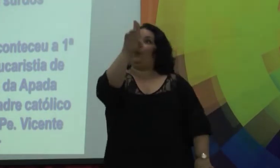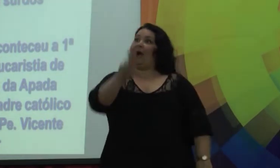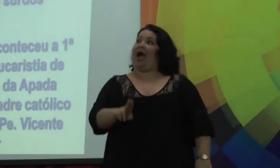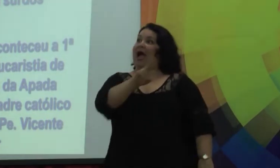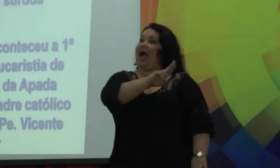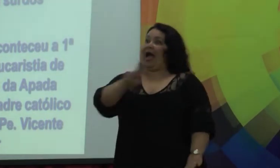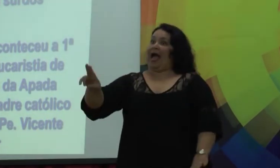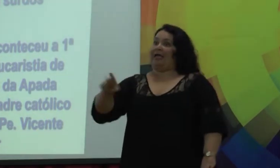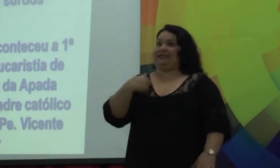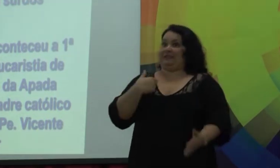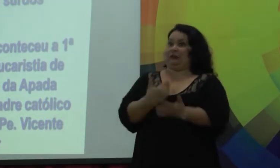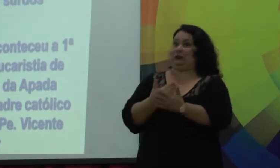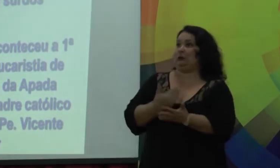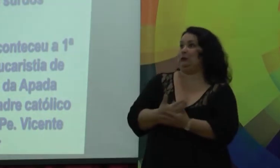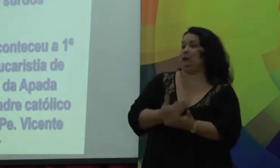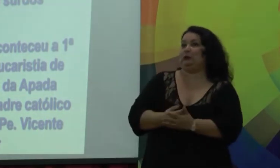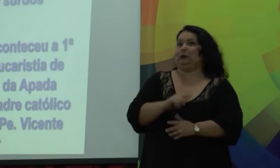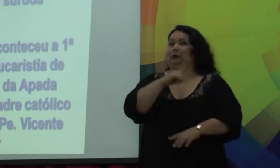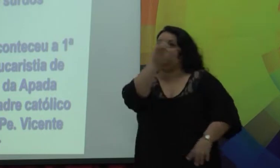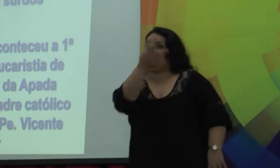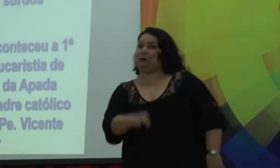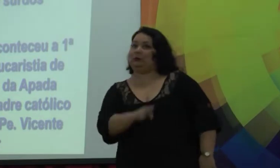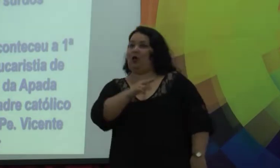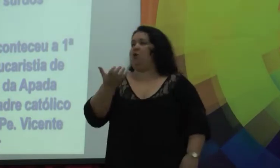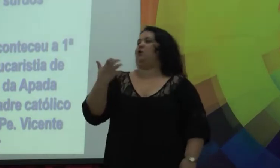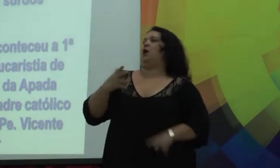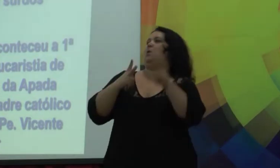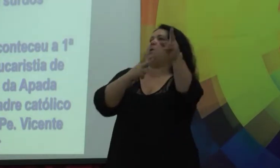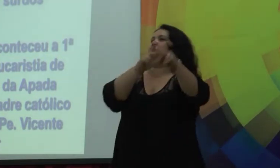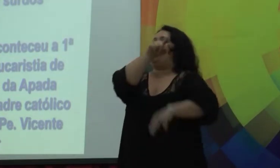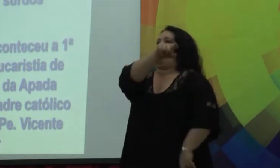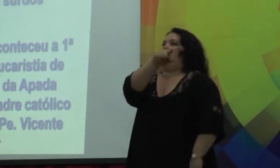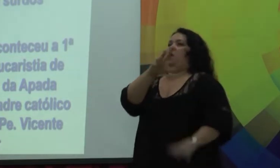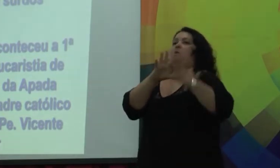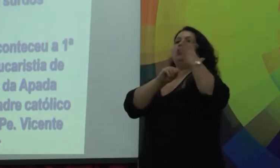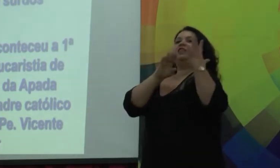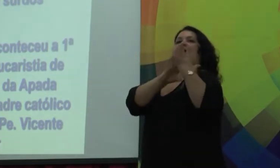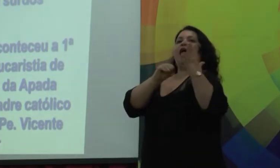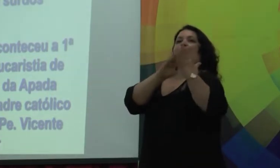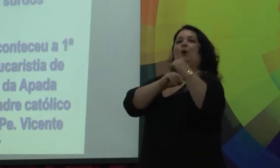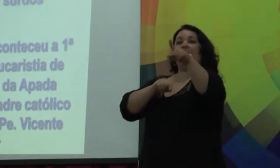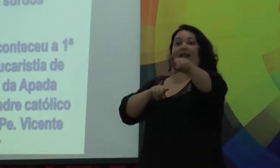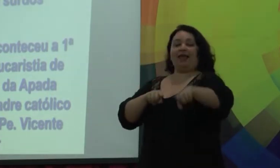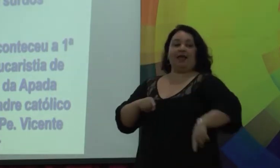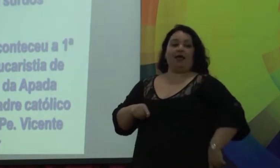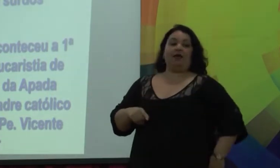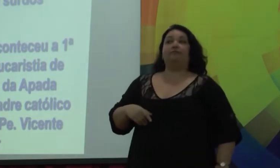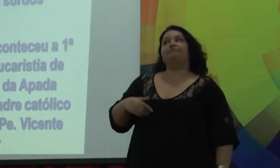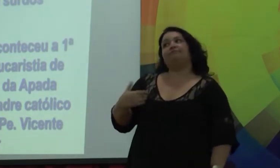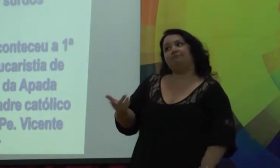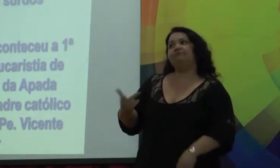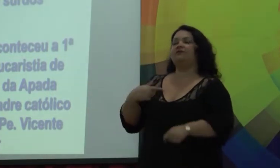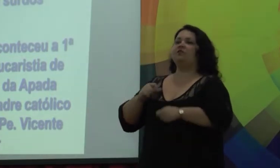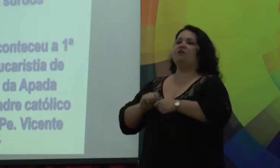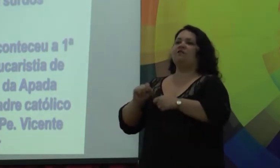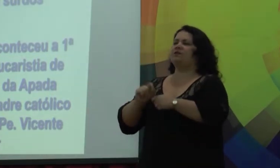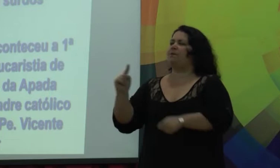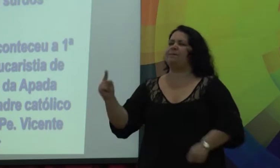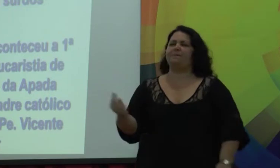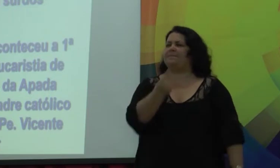estudou teologia, então, ele servia de estímulo para eles, né? Então, a gente fez a